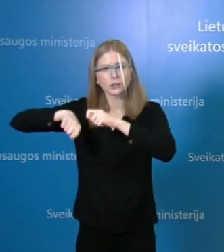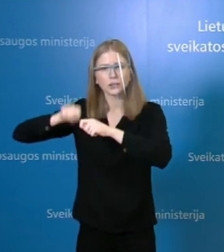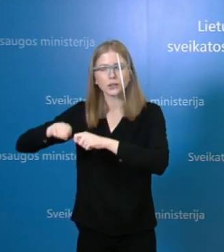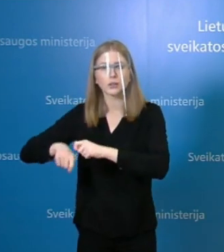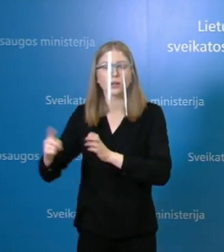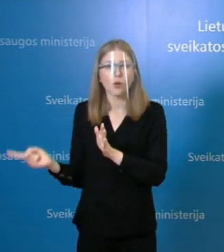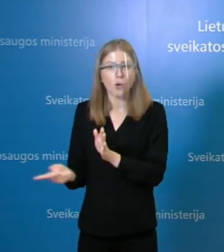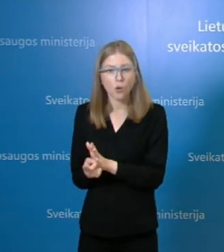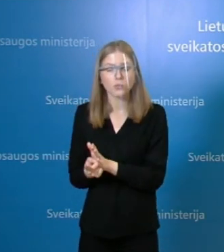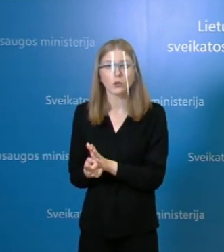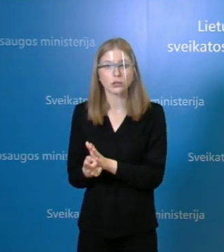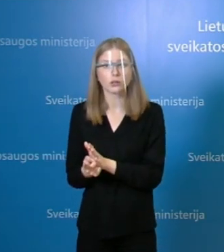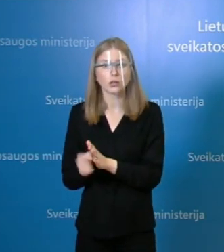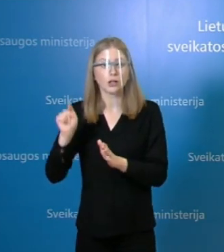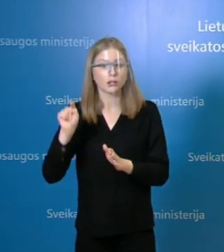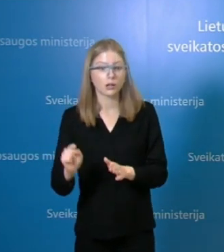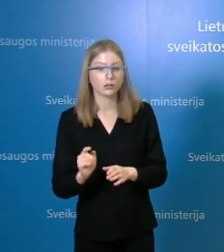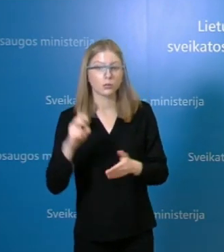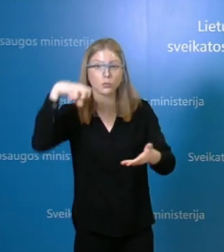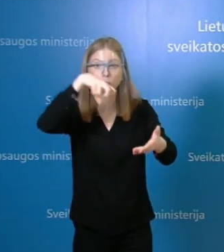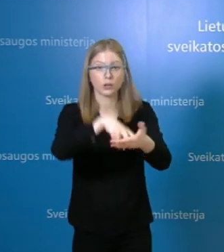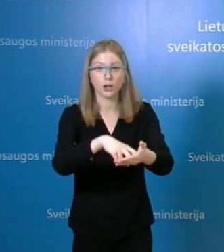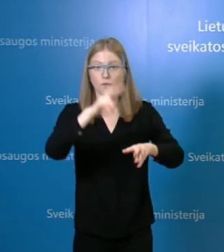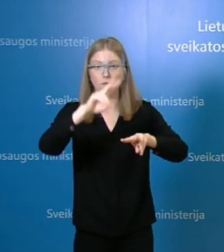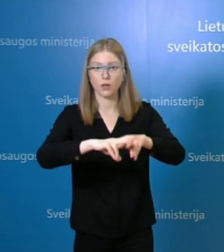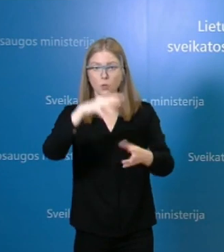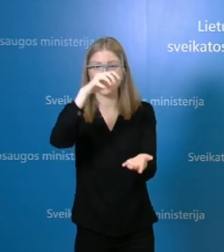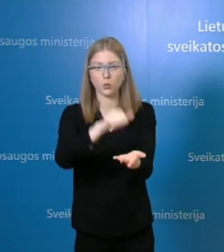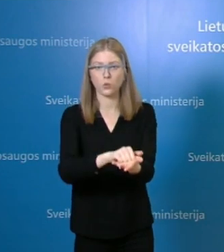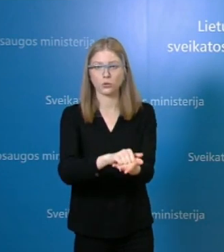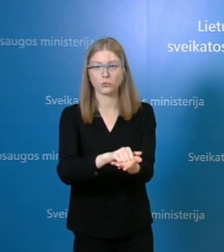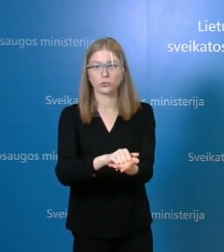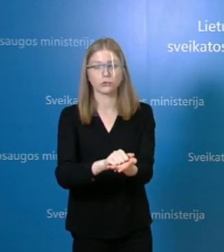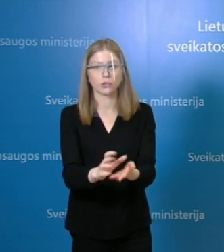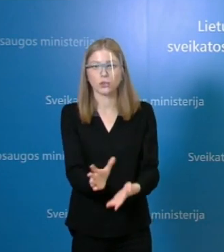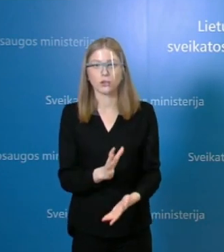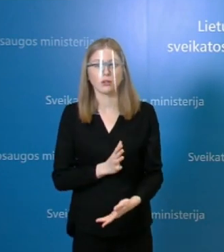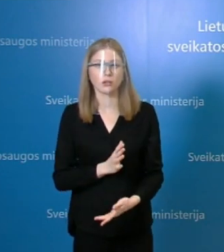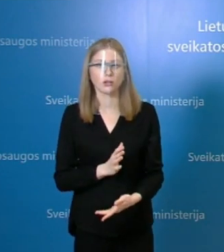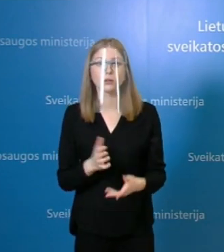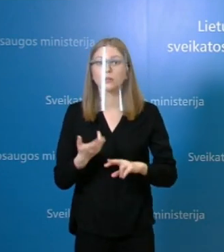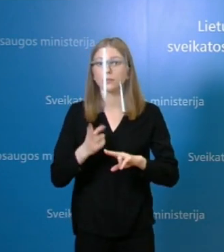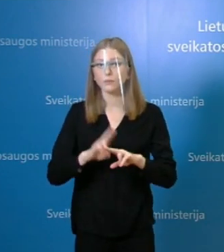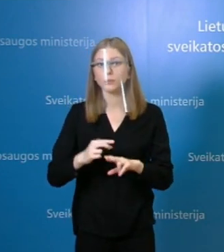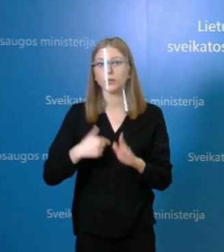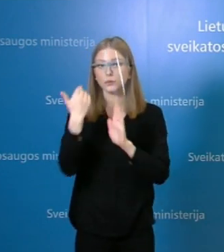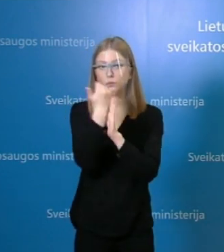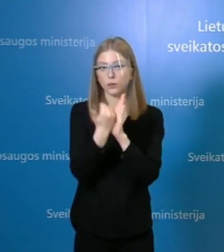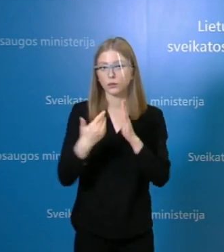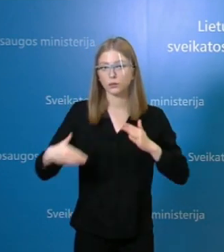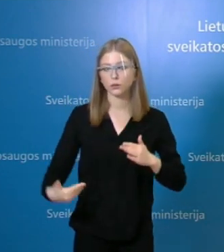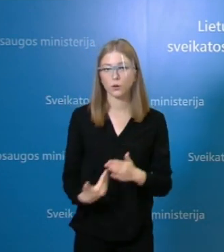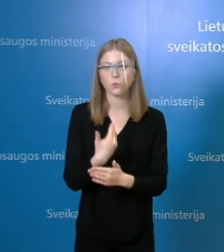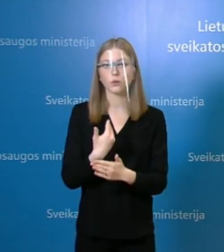prieš stacionarizuojant į gydymo įstaigą. Tai dėl to ir buvo sudėliota ta tiek tvarka, tiek eiliškumas, tiek